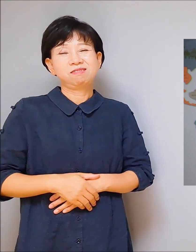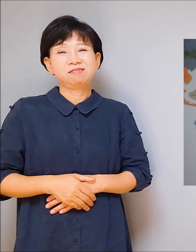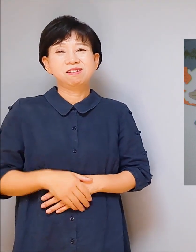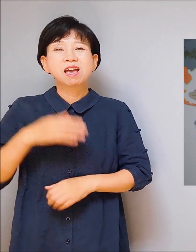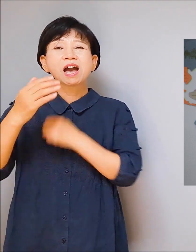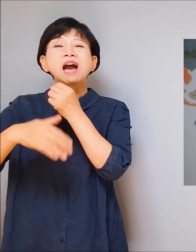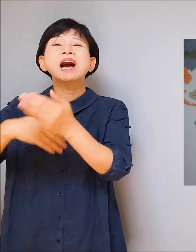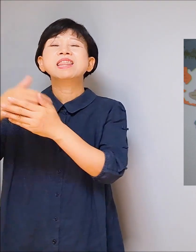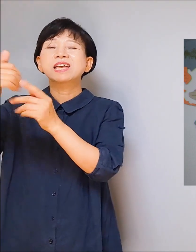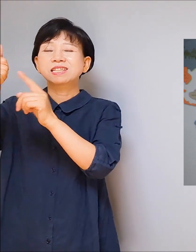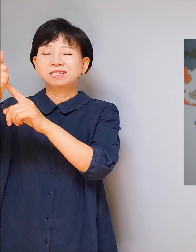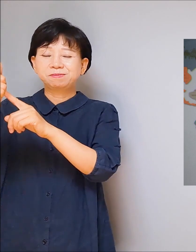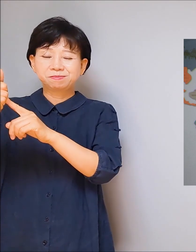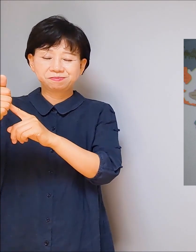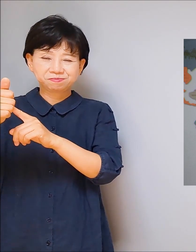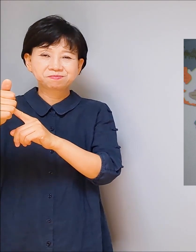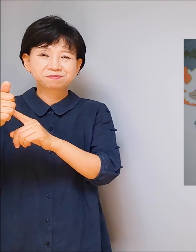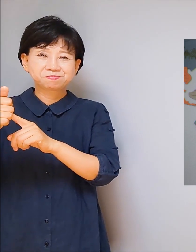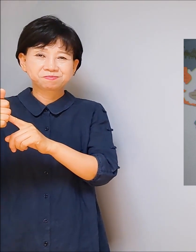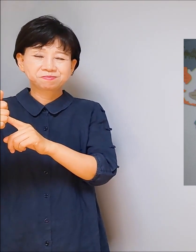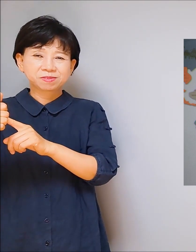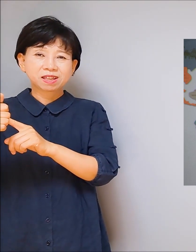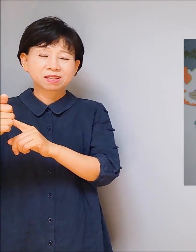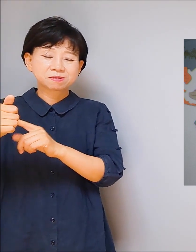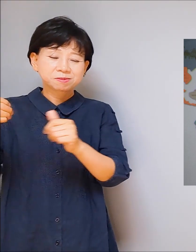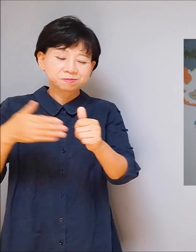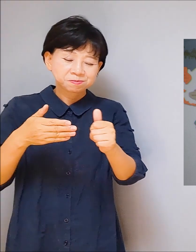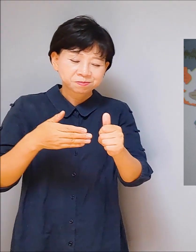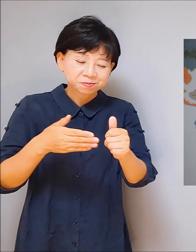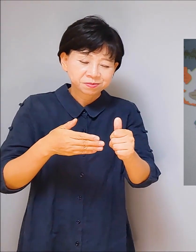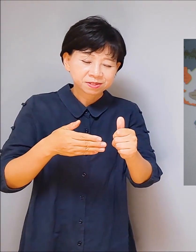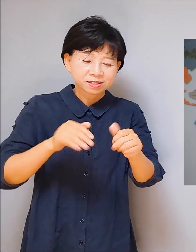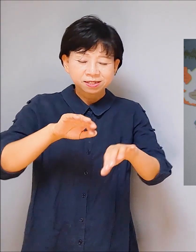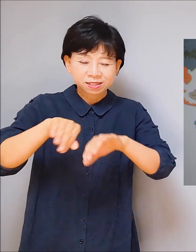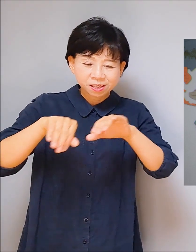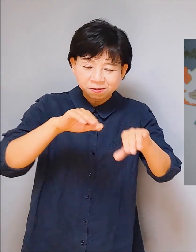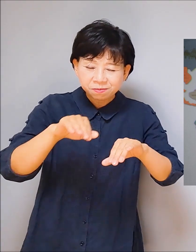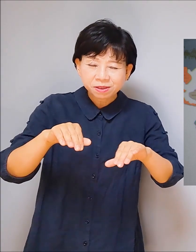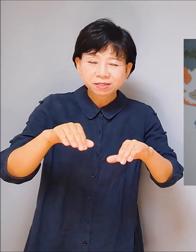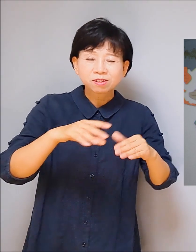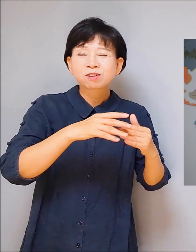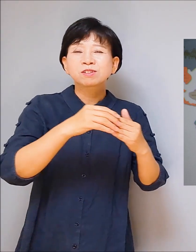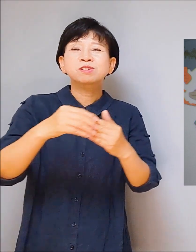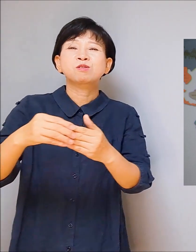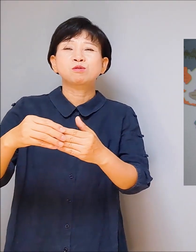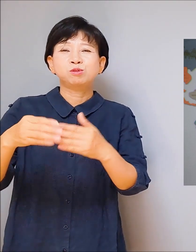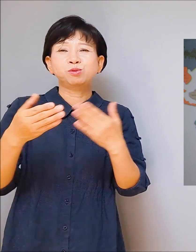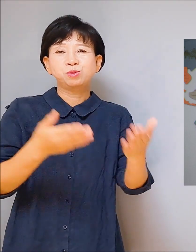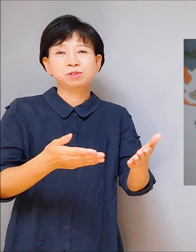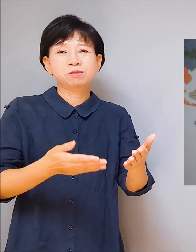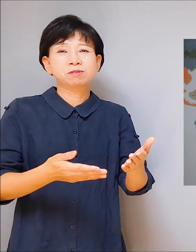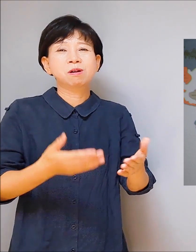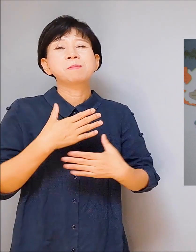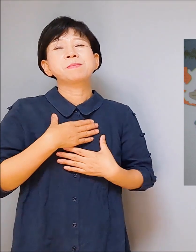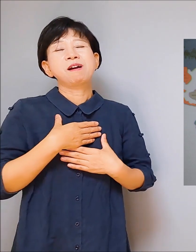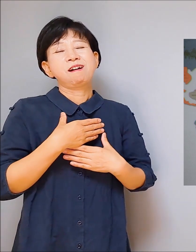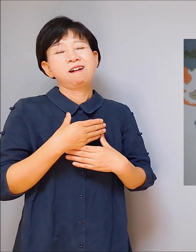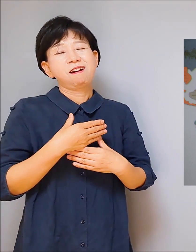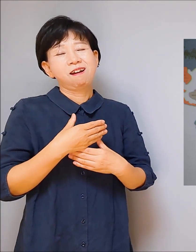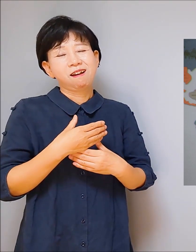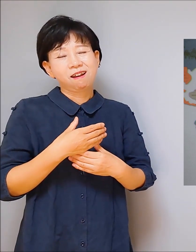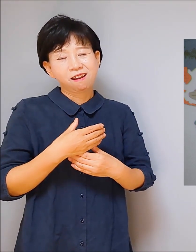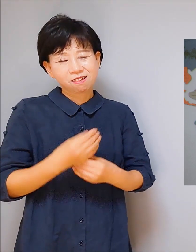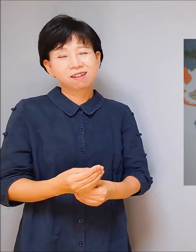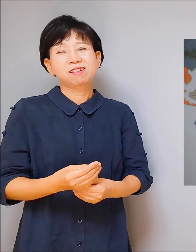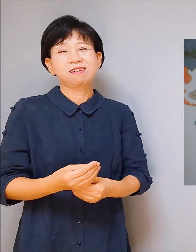찾아와 주셔서, 하나님이 기적적으로 다 상황을 역전시켜 주셔서 야곱이 평안하게